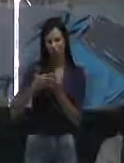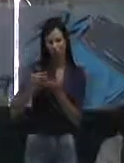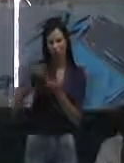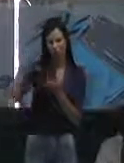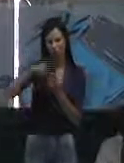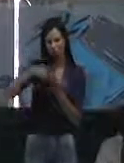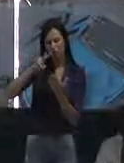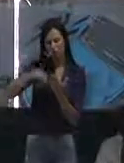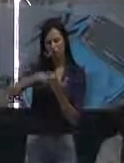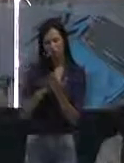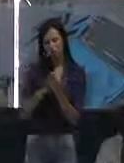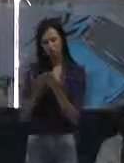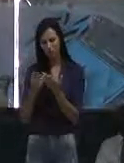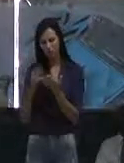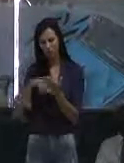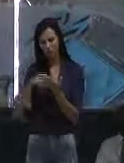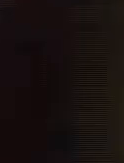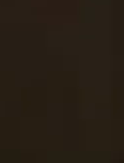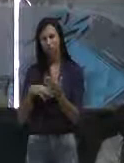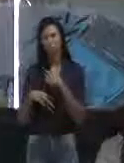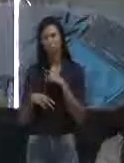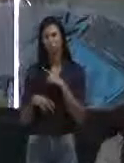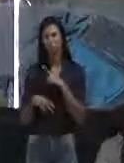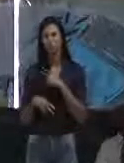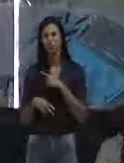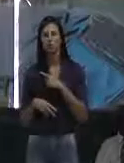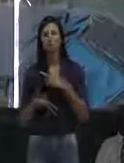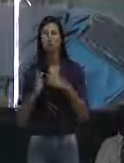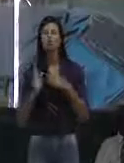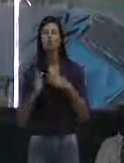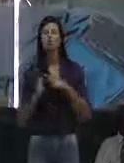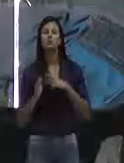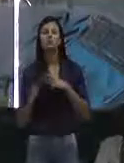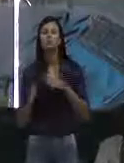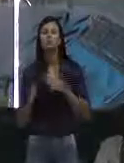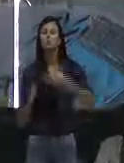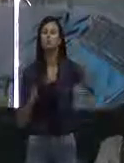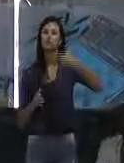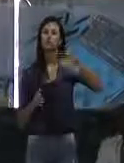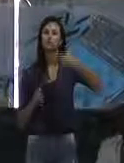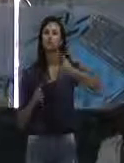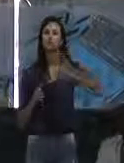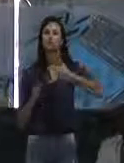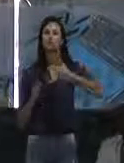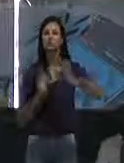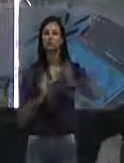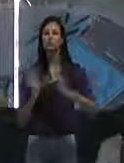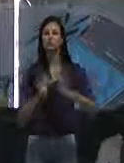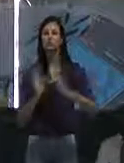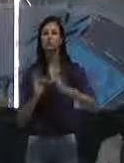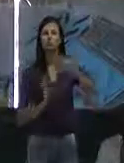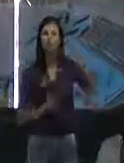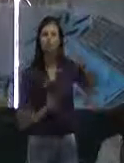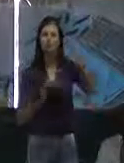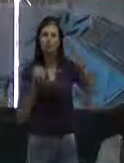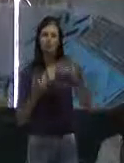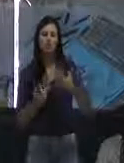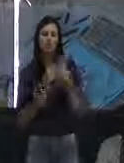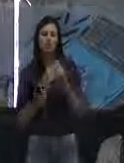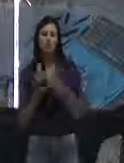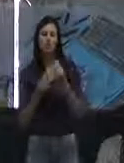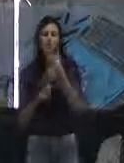ler, segundo Timóteo 3, fala como o homem ficaria hoje. E é isso que